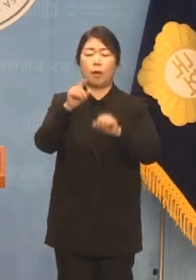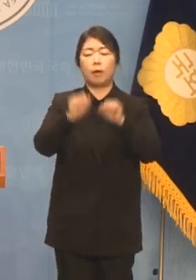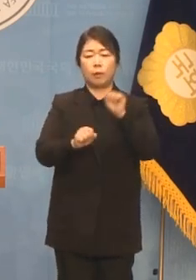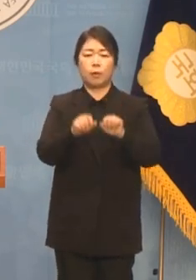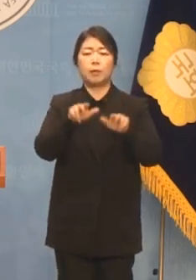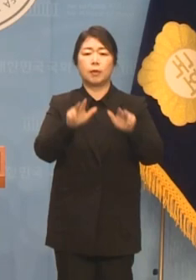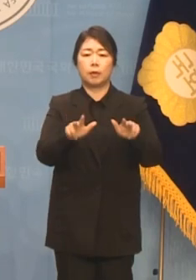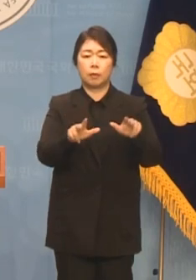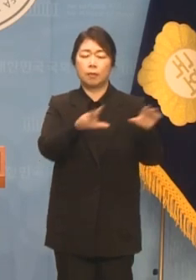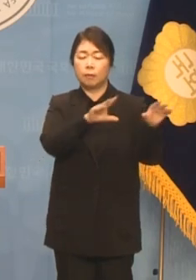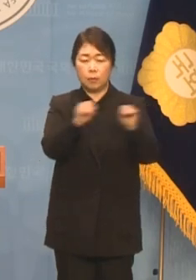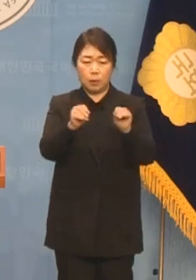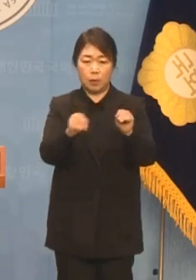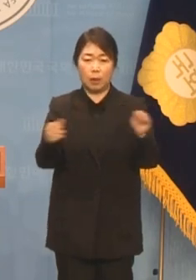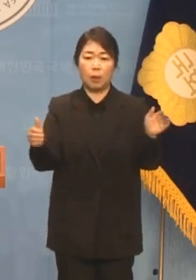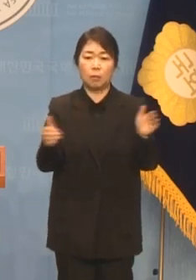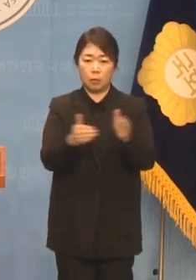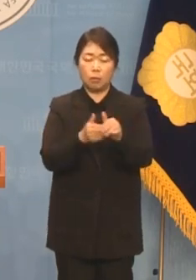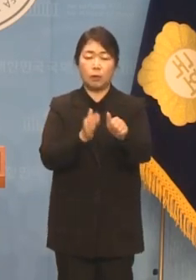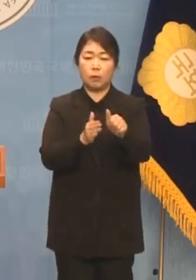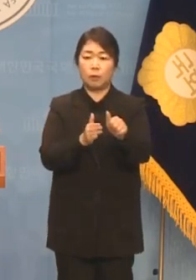당장 멈추십시오